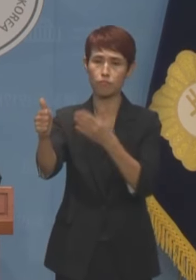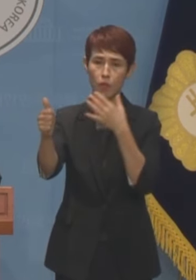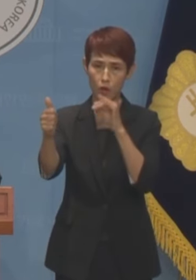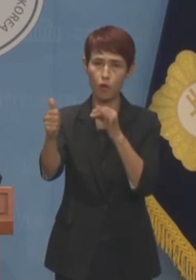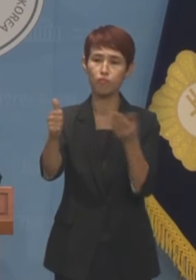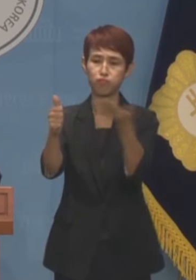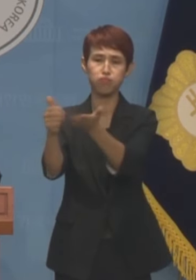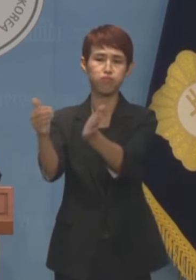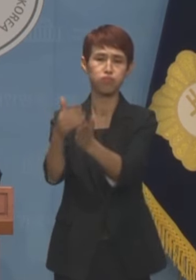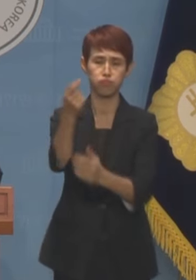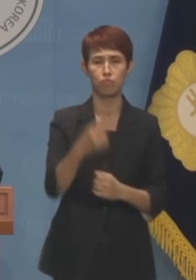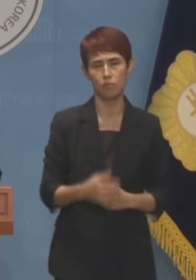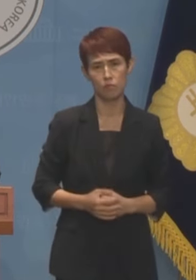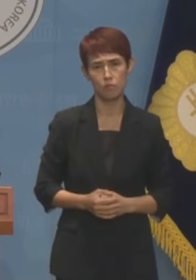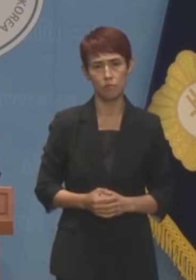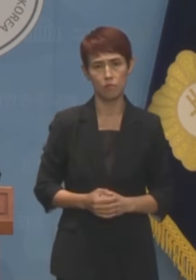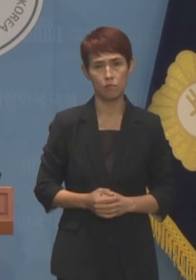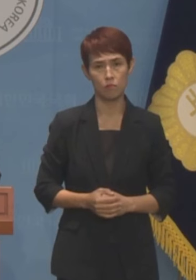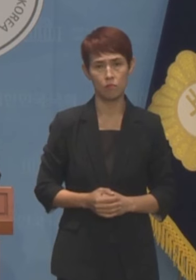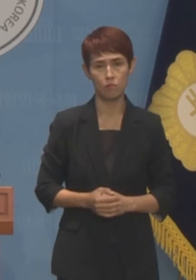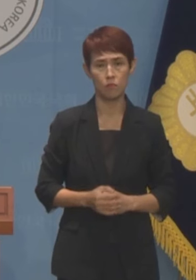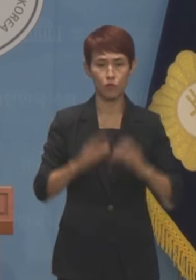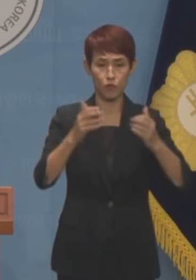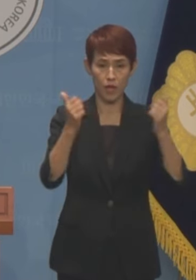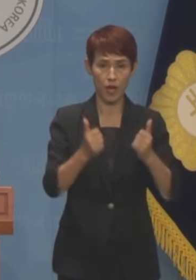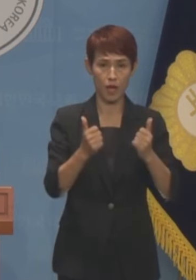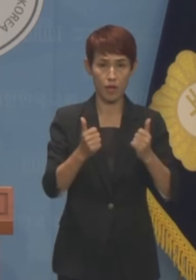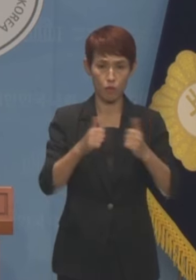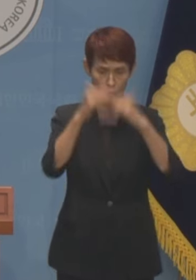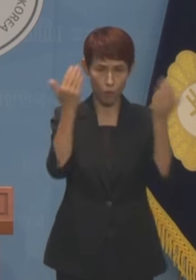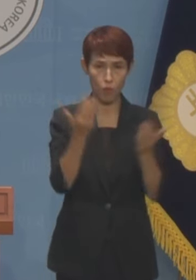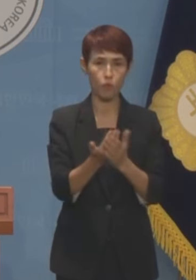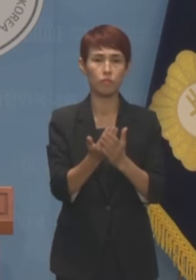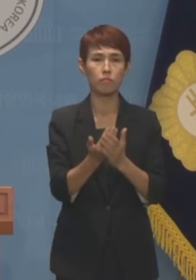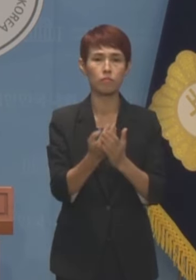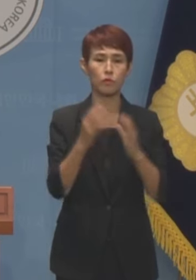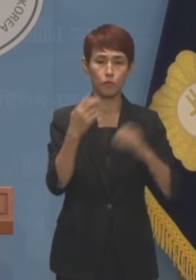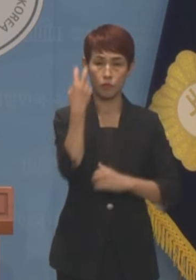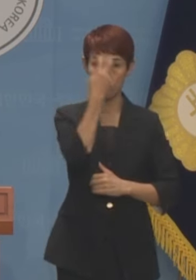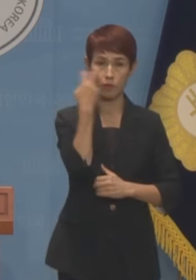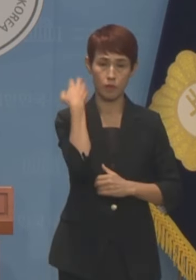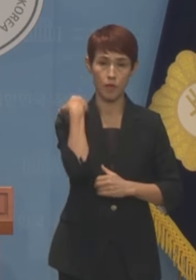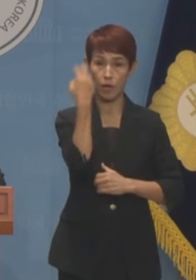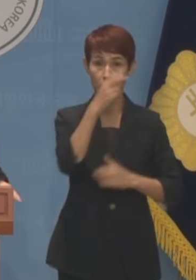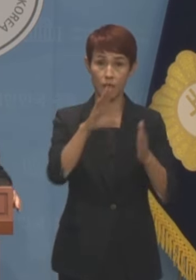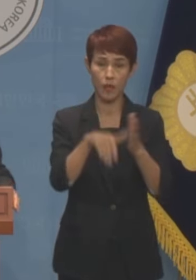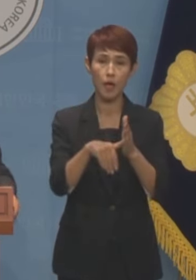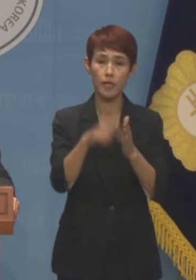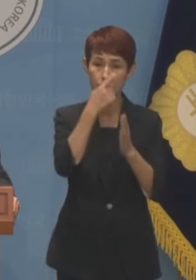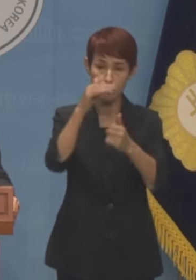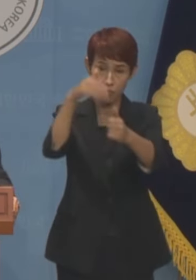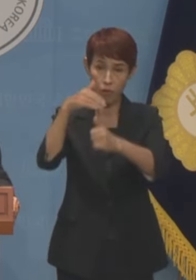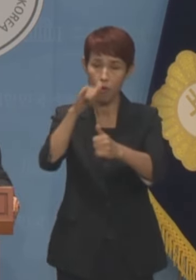송달이 이루어진 것입니다 지금까지 국회에서 진행된 모든 국정 감사의 기관 증인이 그렇게